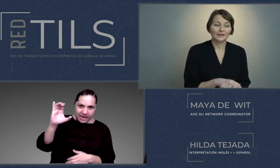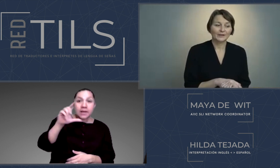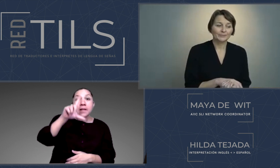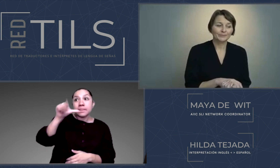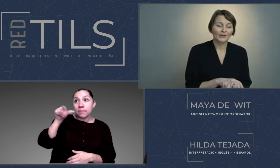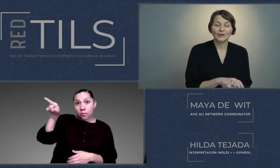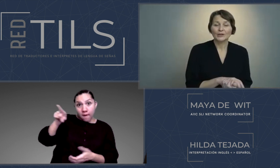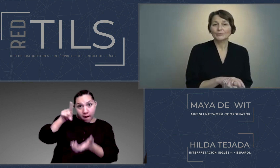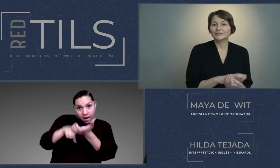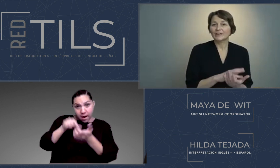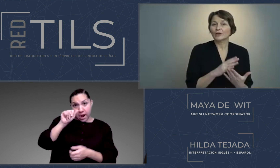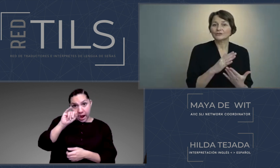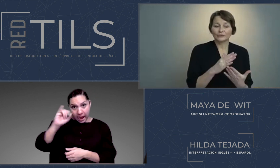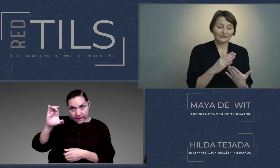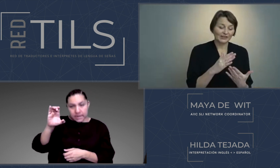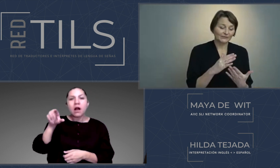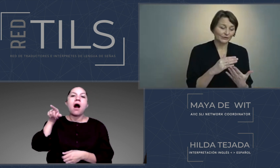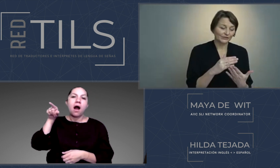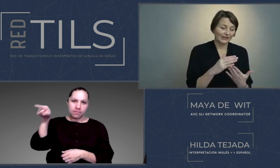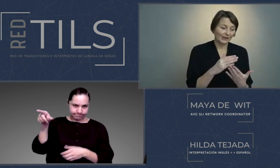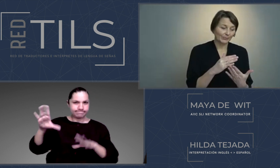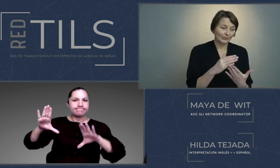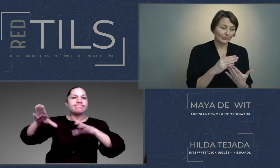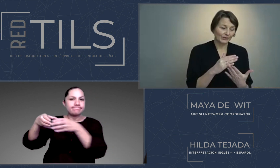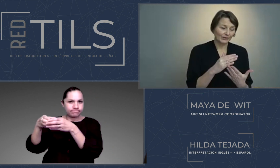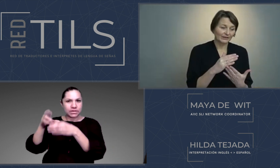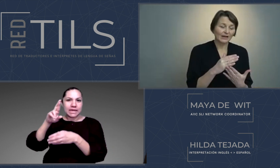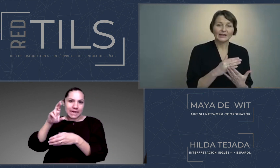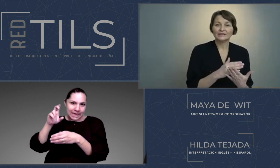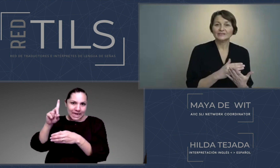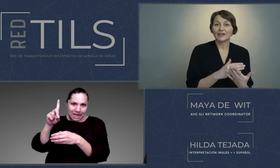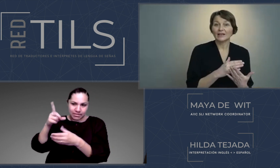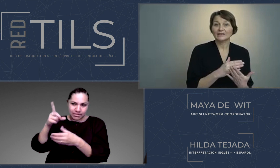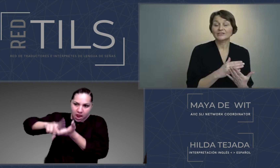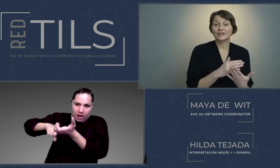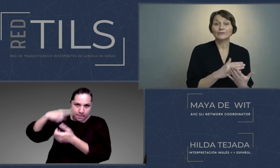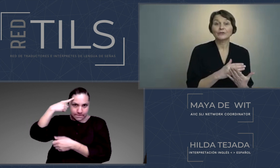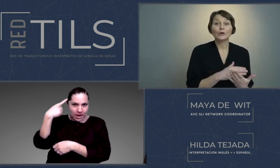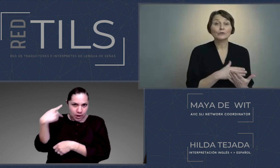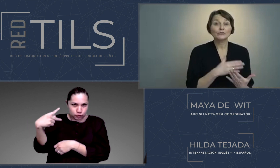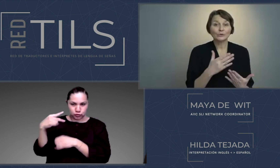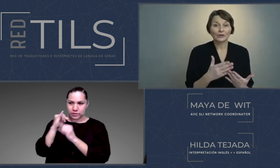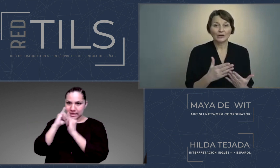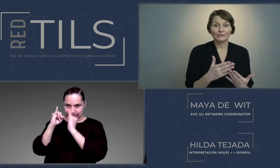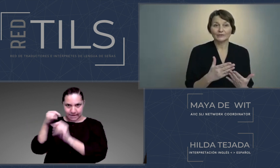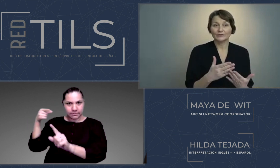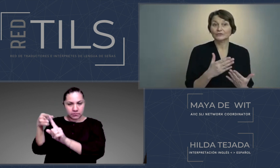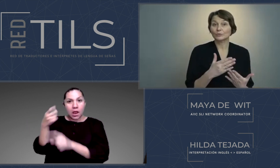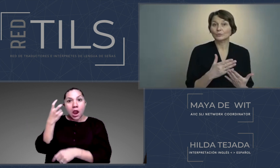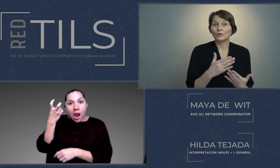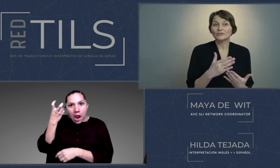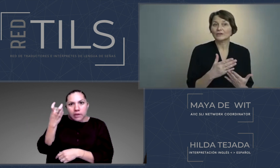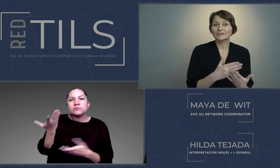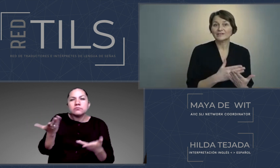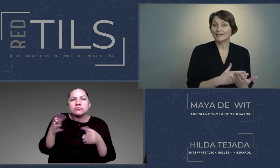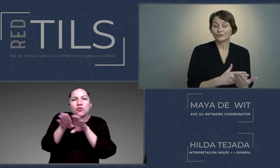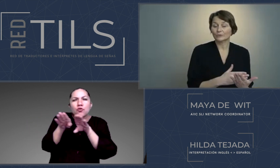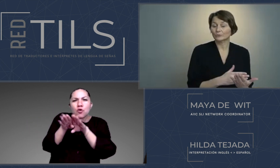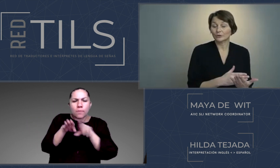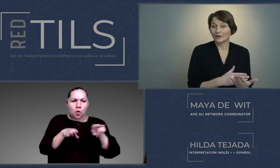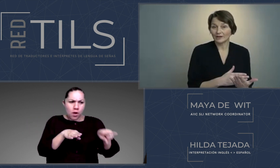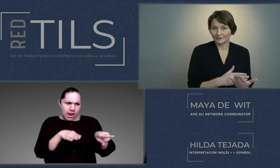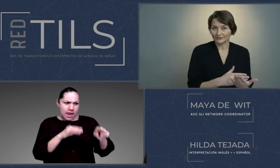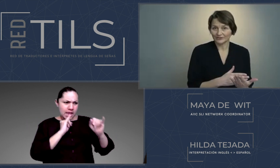cómo se trabaja en equipos mixtos, es decir, de intérpretes de lenguas orales y de lenguas de señas trabajando juntos, y